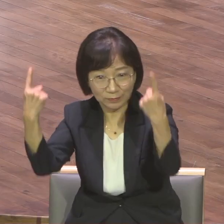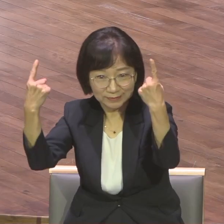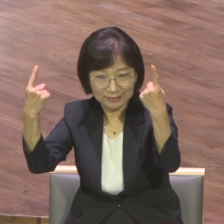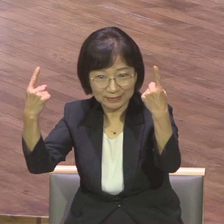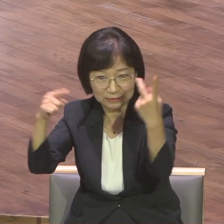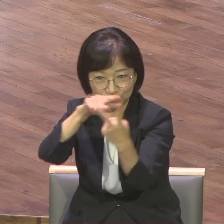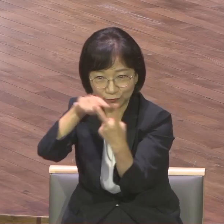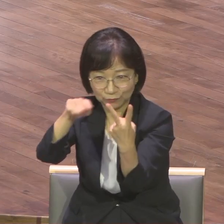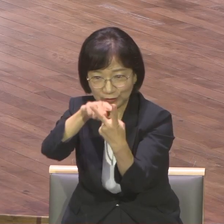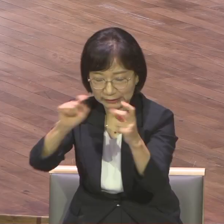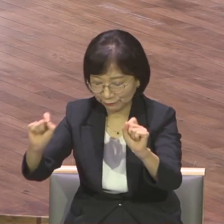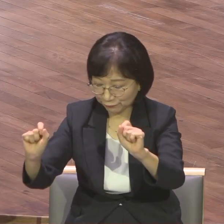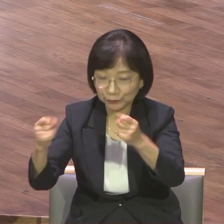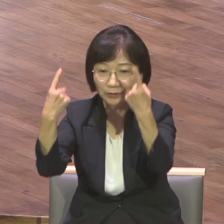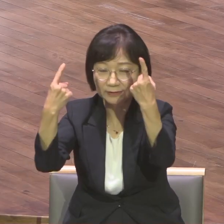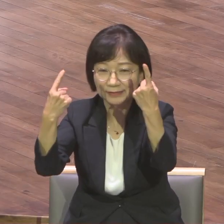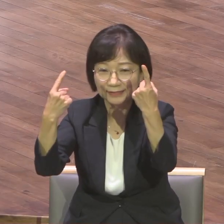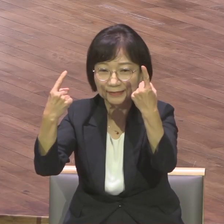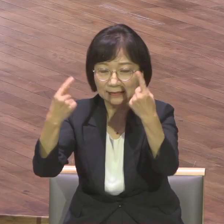핍박의 강도가 심해진다.